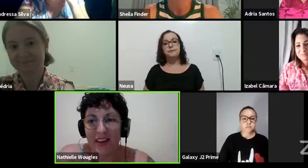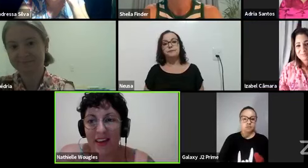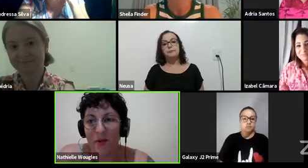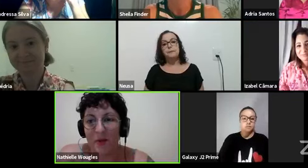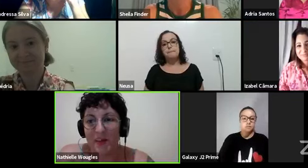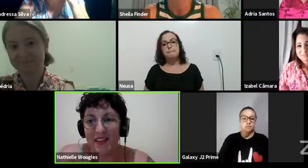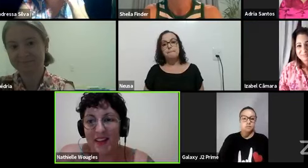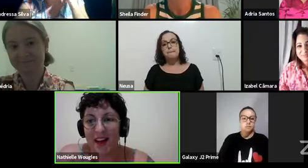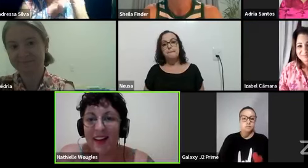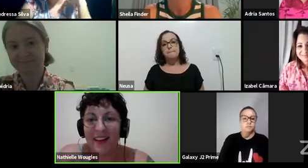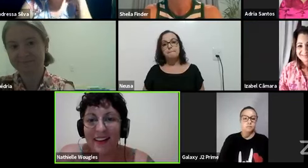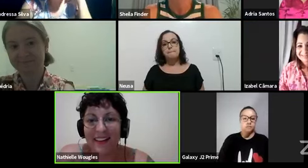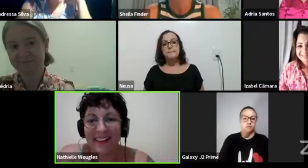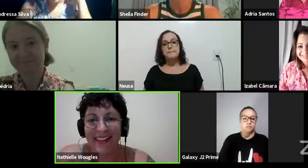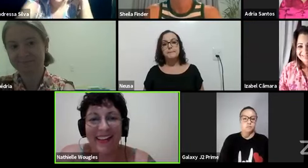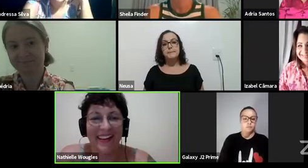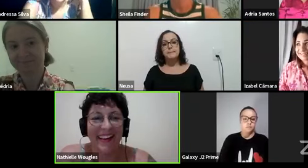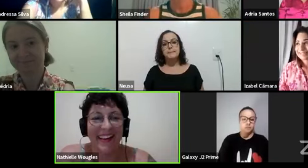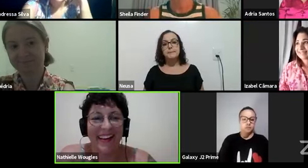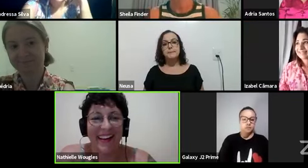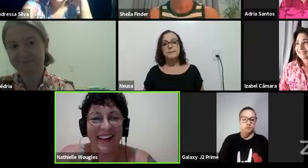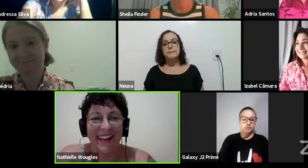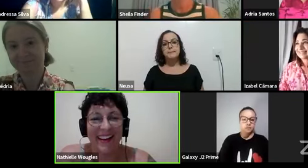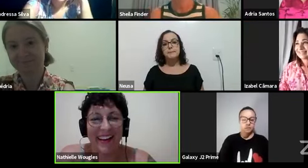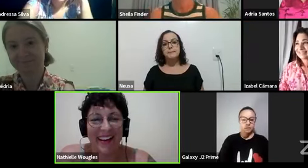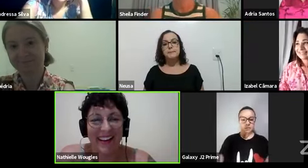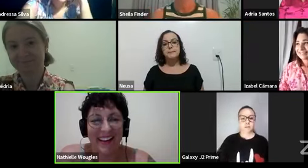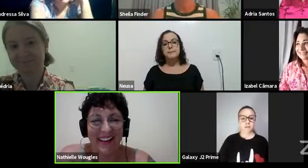Tem alguém que quer começar?